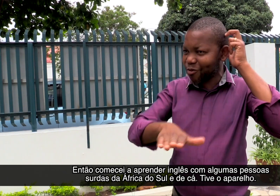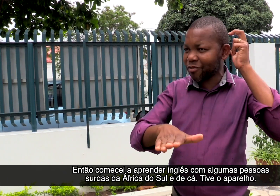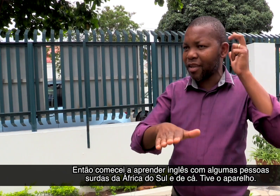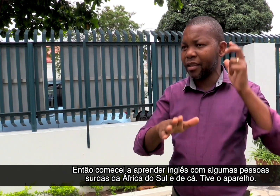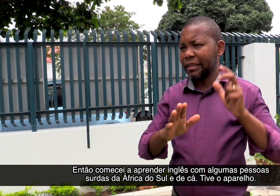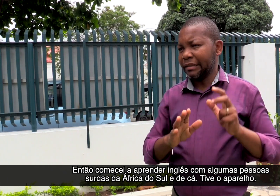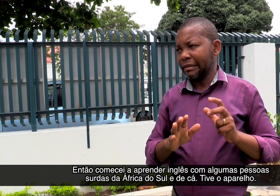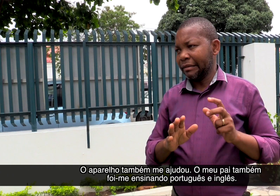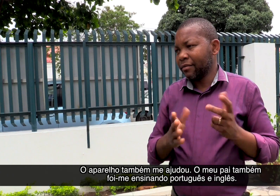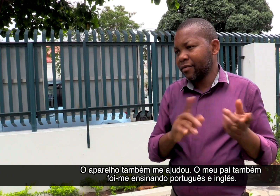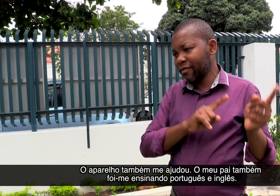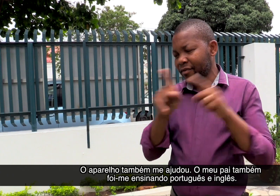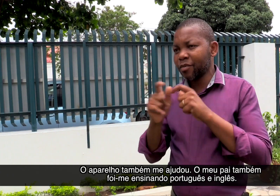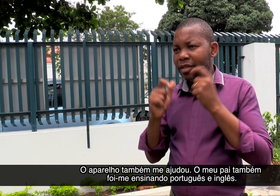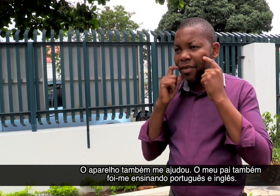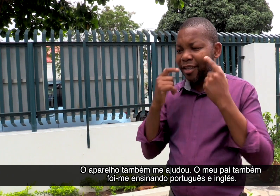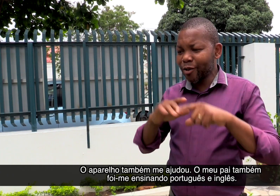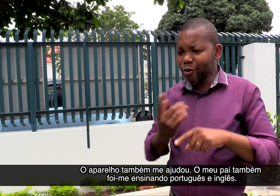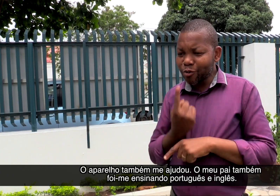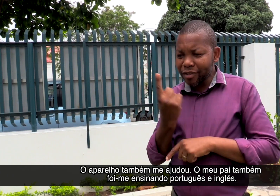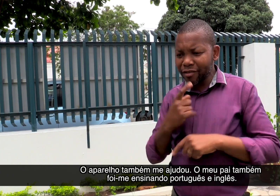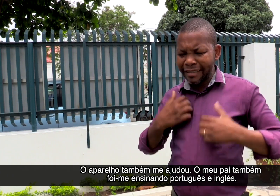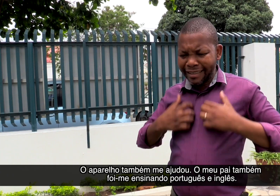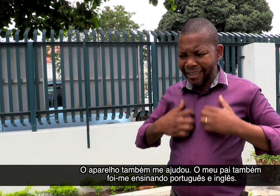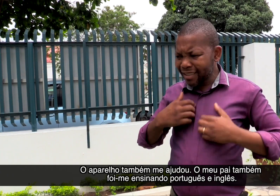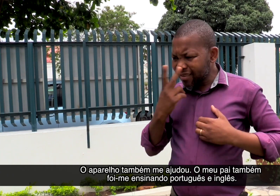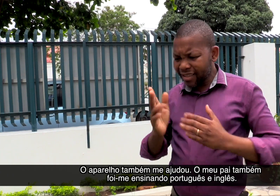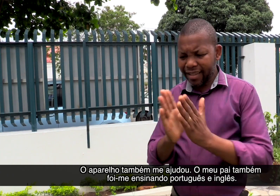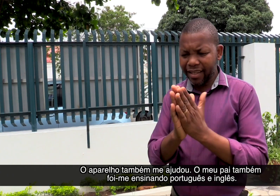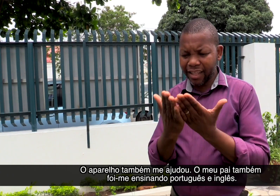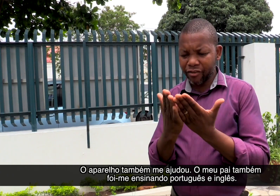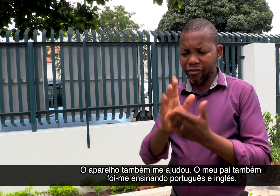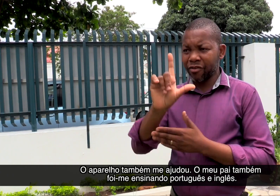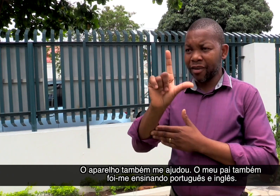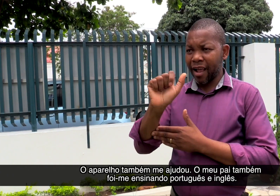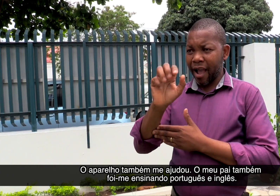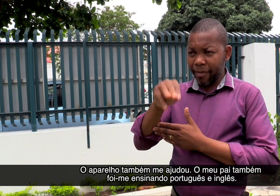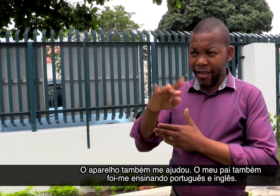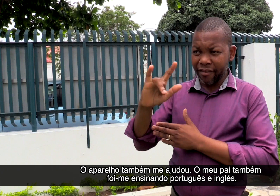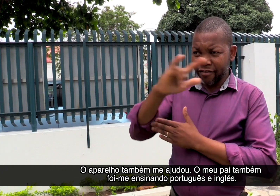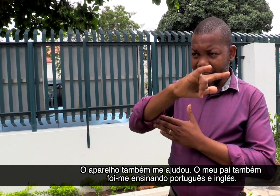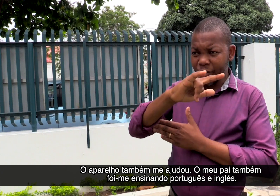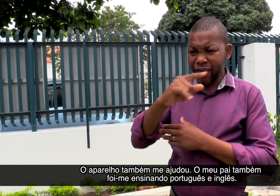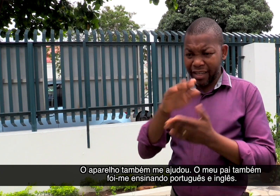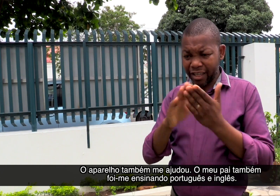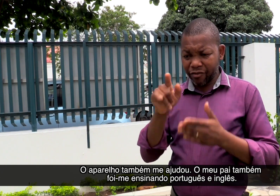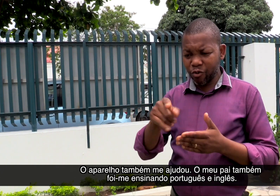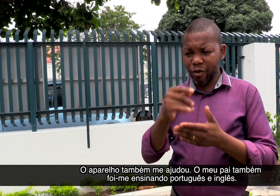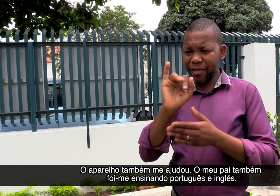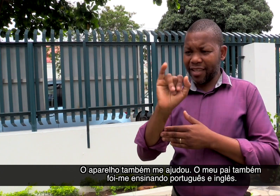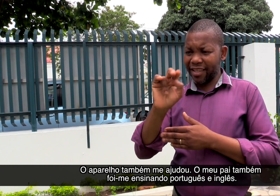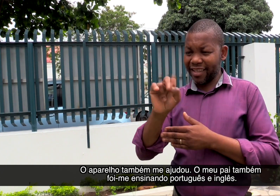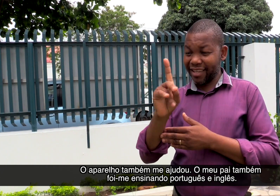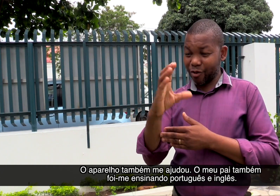tive o aparelho. E com o aparelho também ajudou-me. E aqui em Moçambique a preocupação que